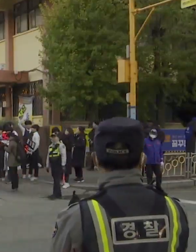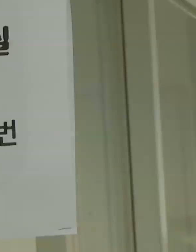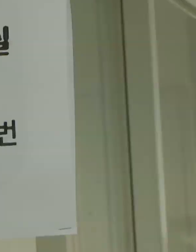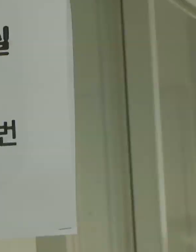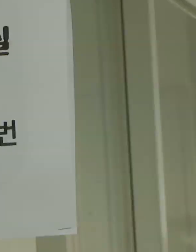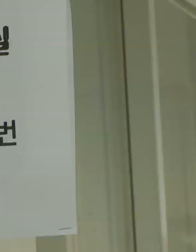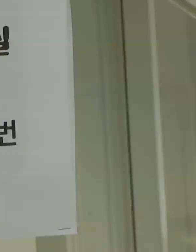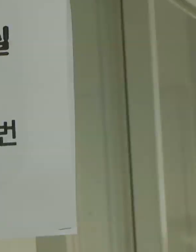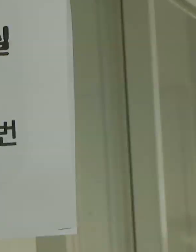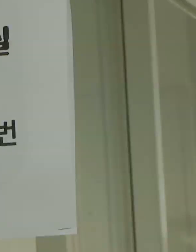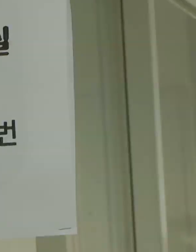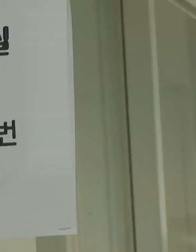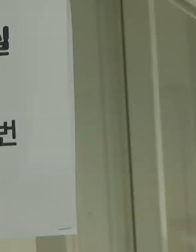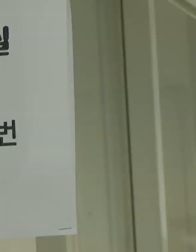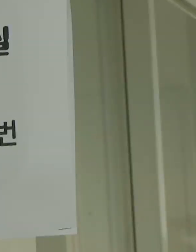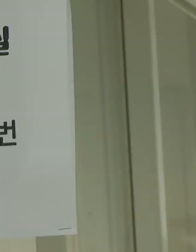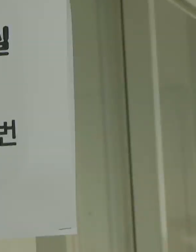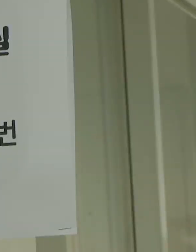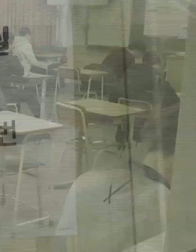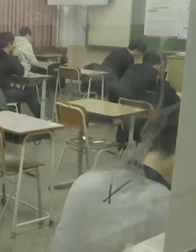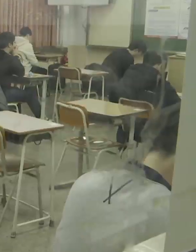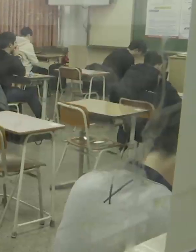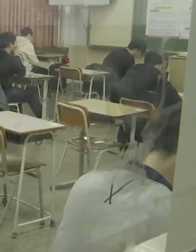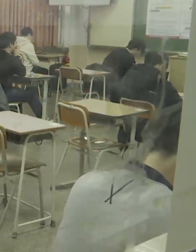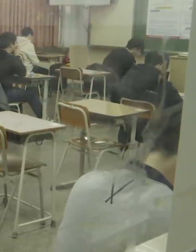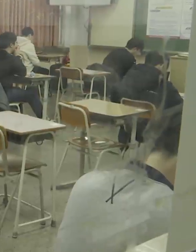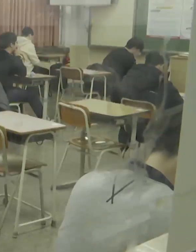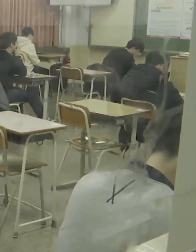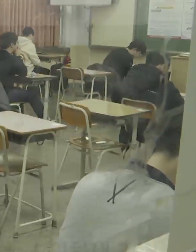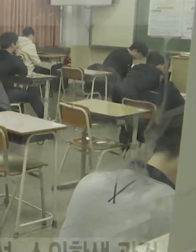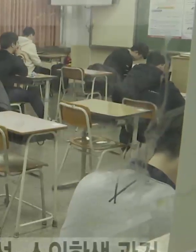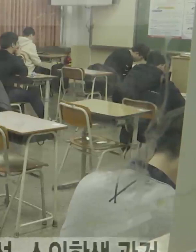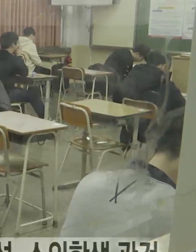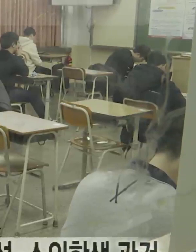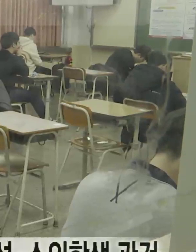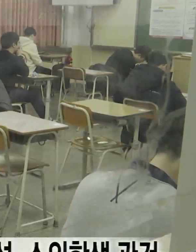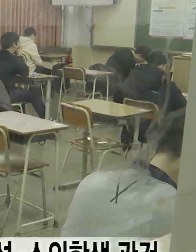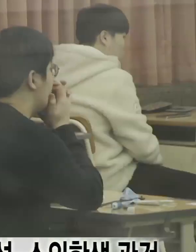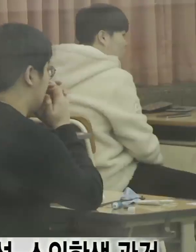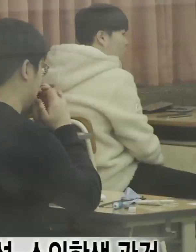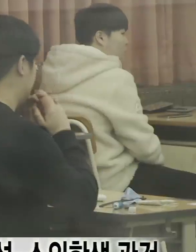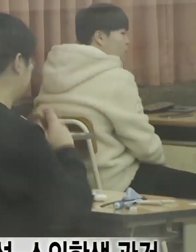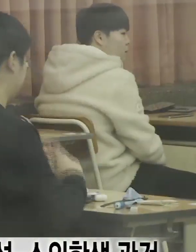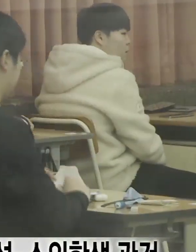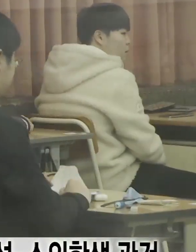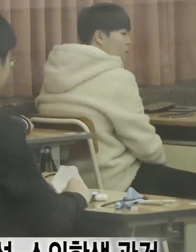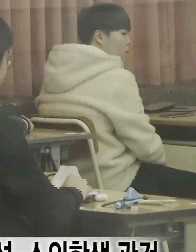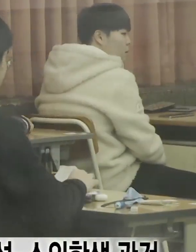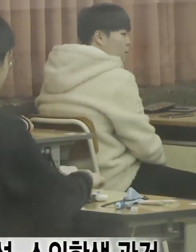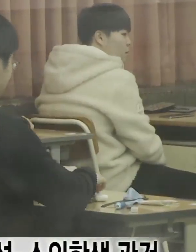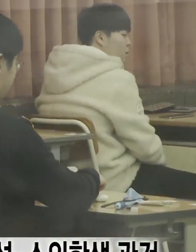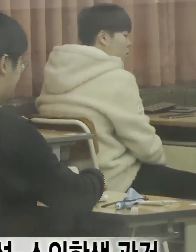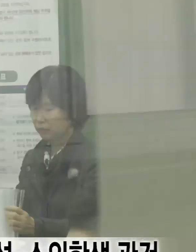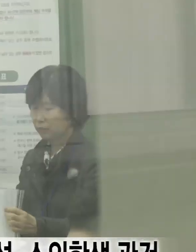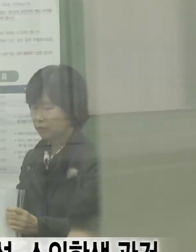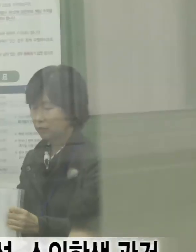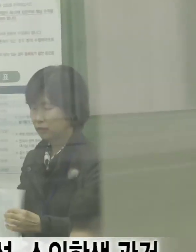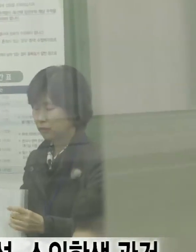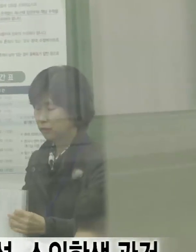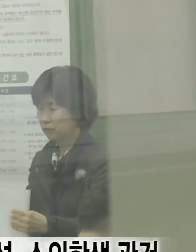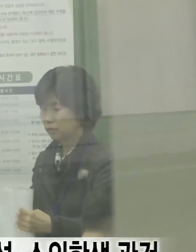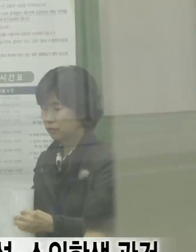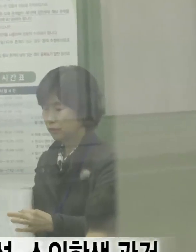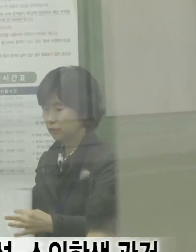이에 따라 올해 수능은 12월 3일 어이 주 연기되고 학생부 작성 마감일 도 늦춰지는 등 최정원은 4월중 확정